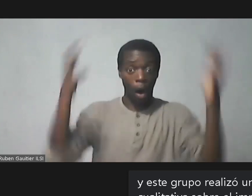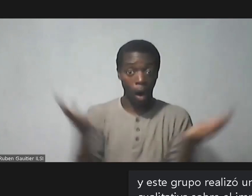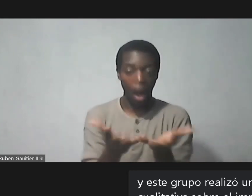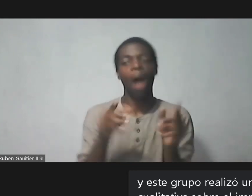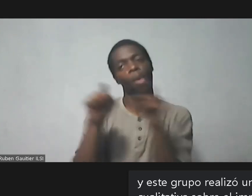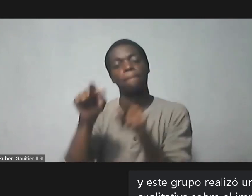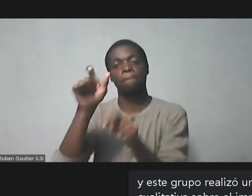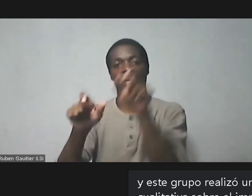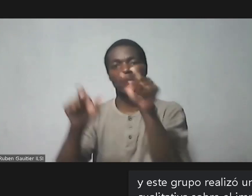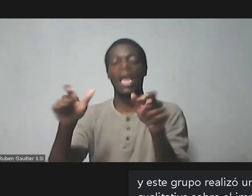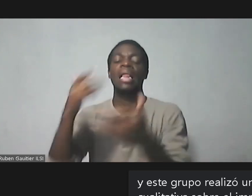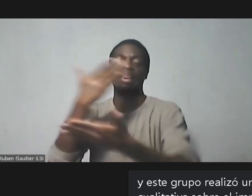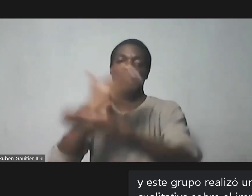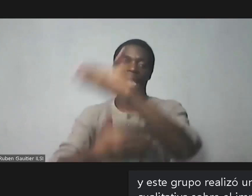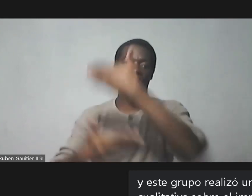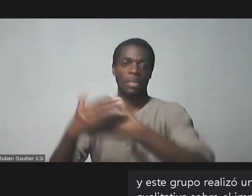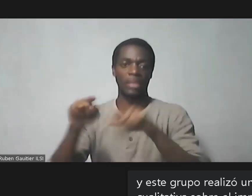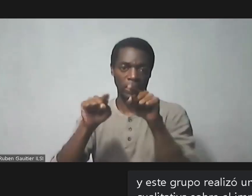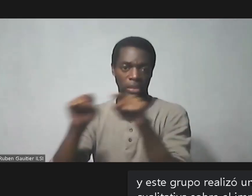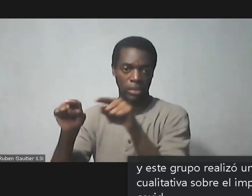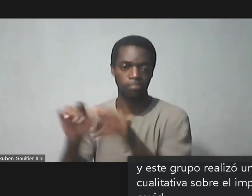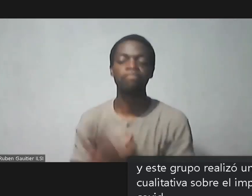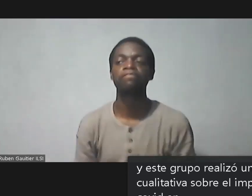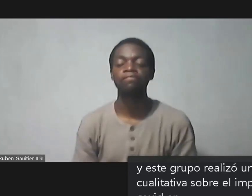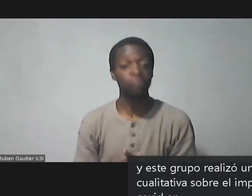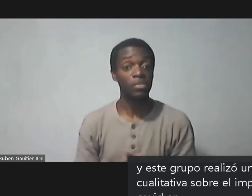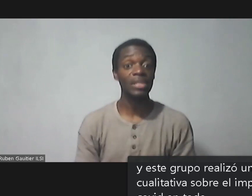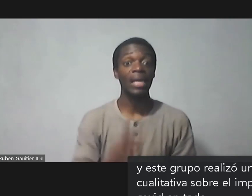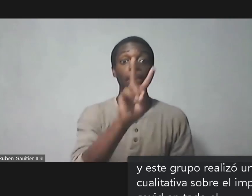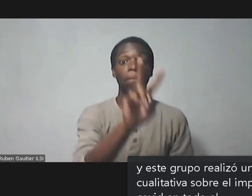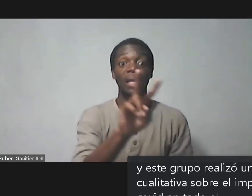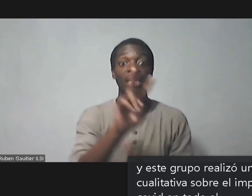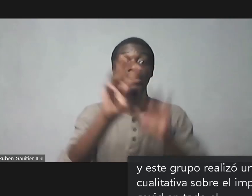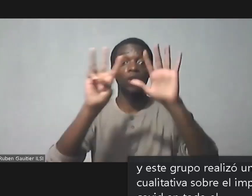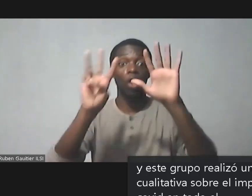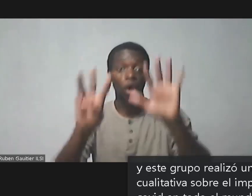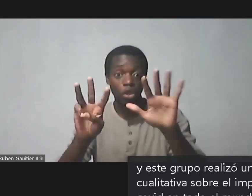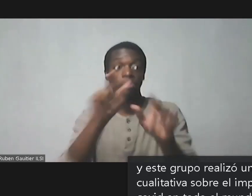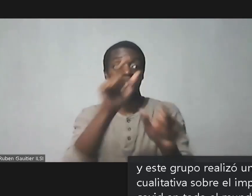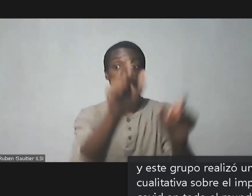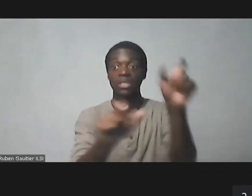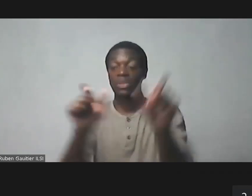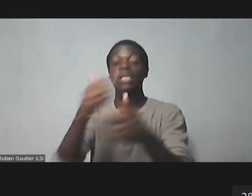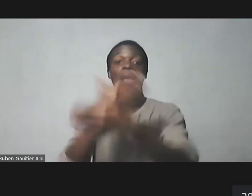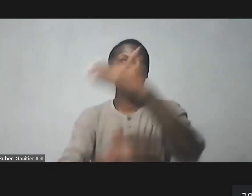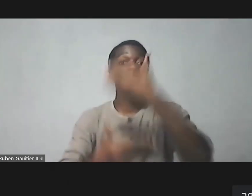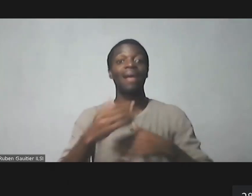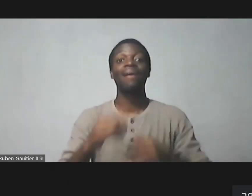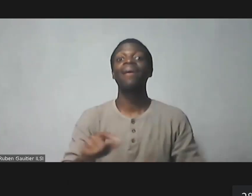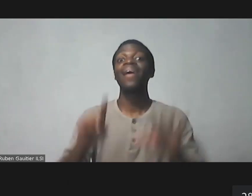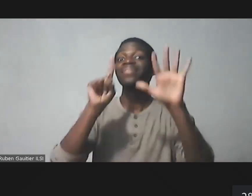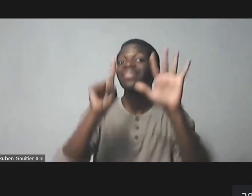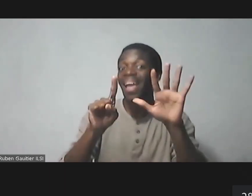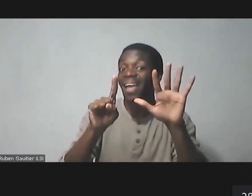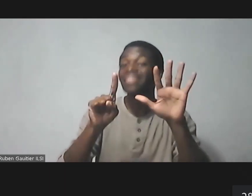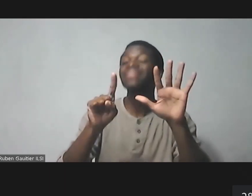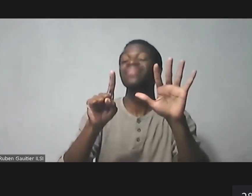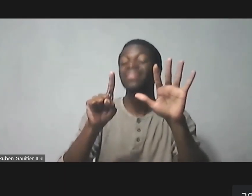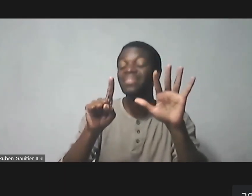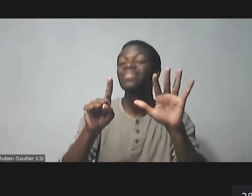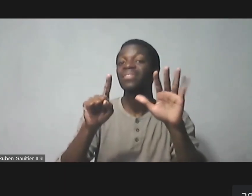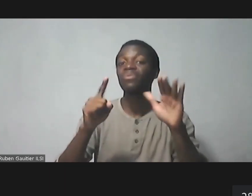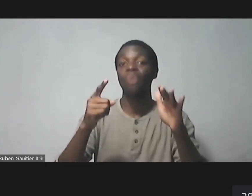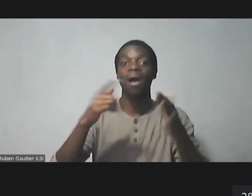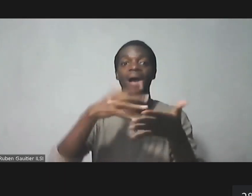con discapacidad fueron entrevistadas en 6 idiomas, incluido señas internacionales.